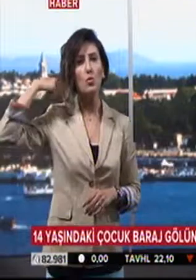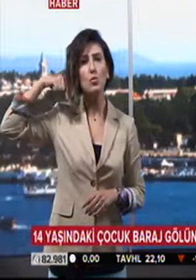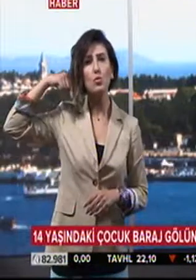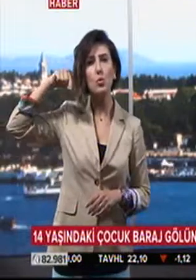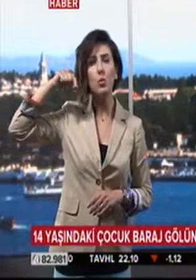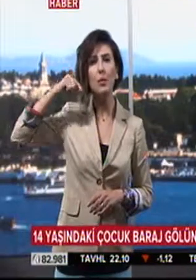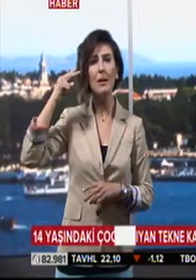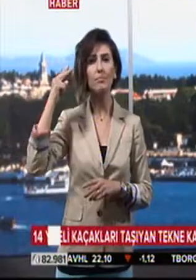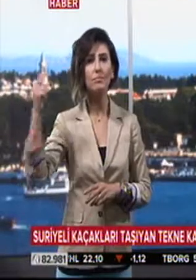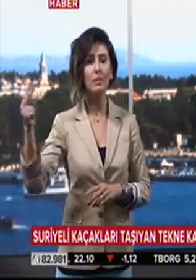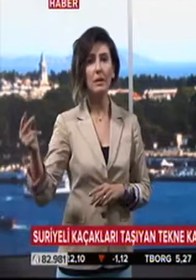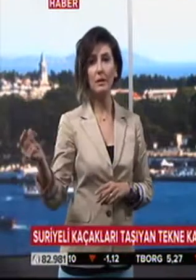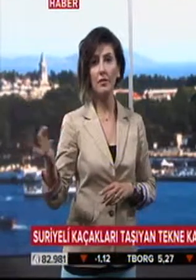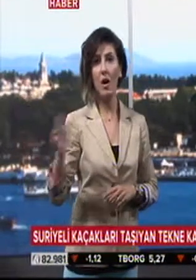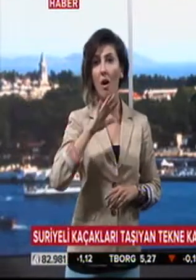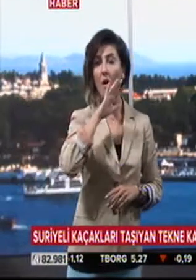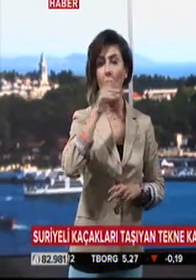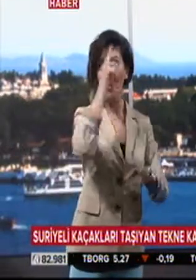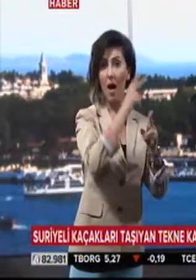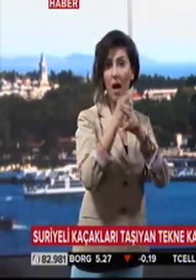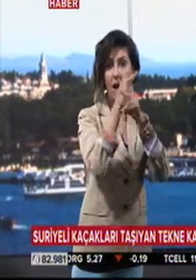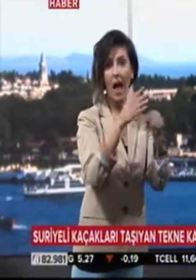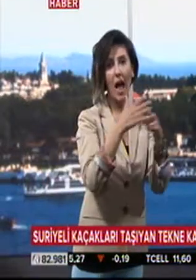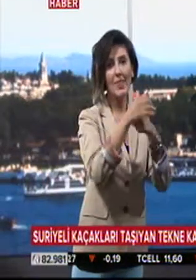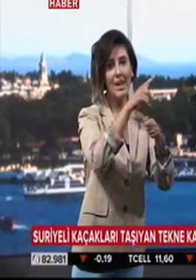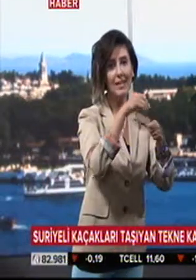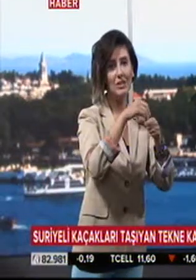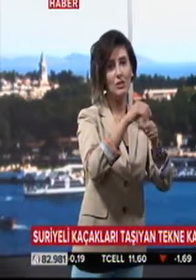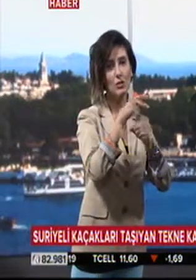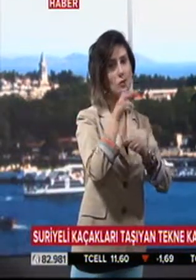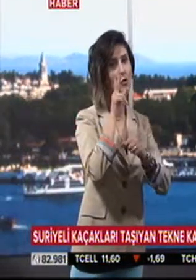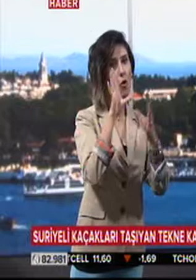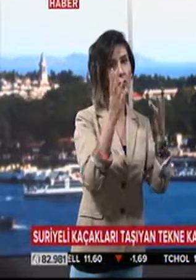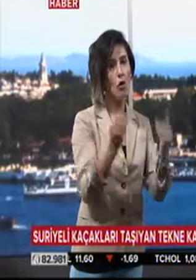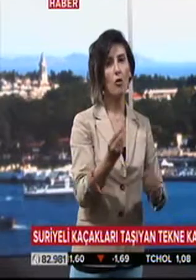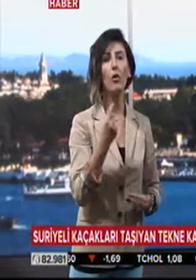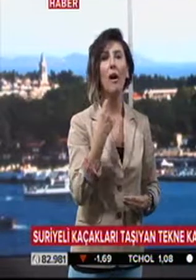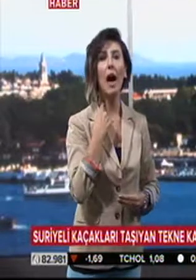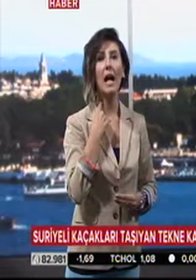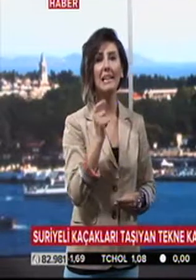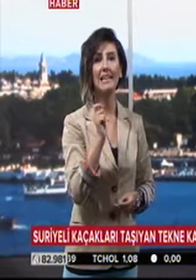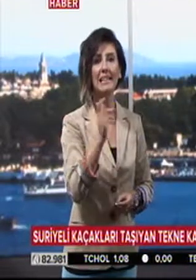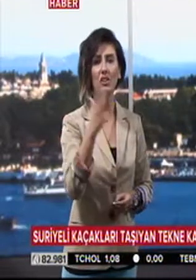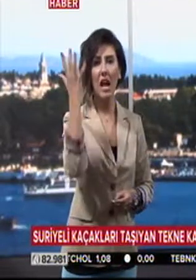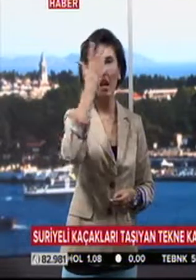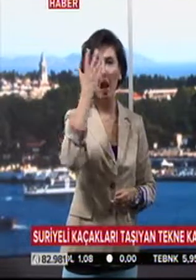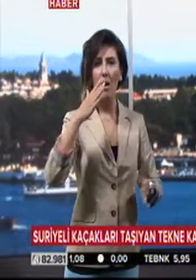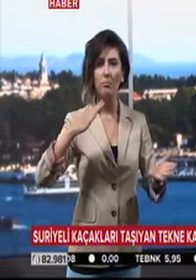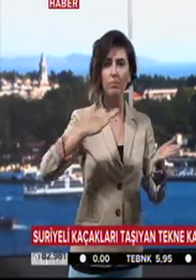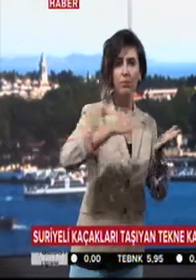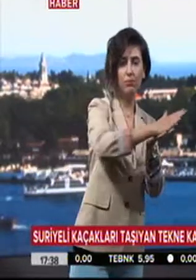Suriye uyruklu kaçakların Avrupa hayali Antalya'da son buldu. Alanya ilçesinde karaya oturan teknede